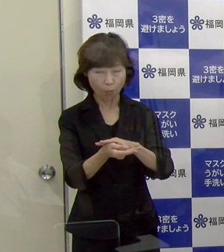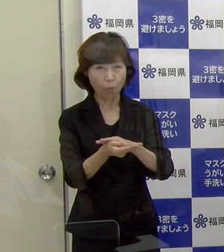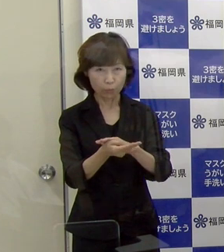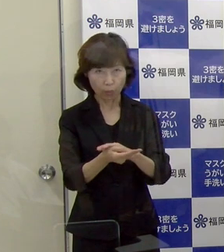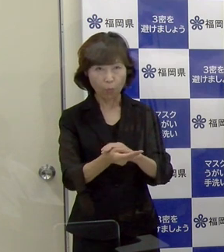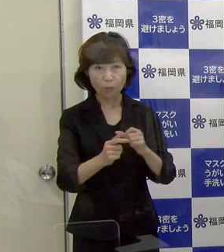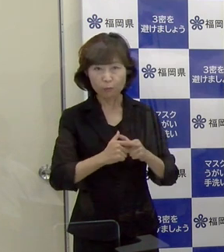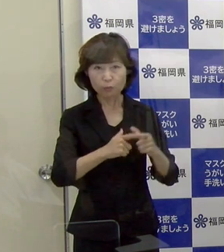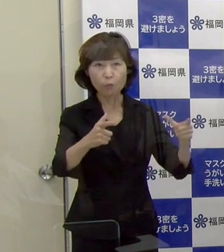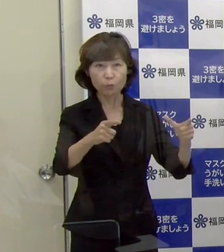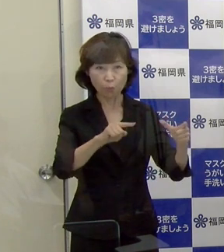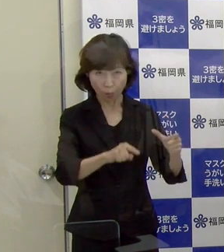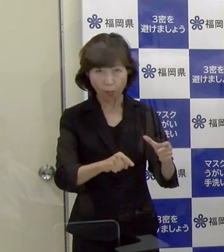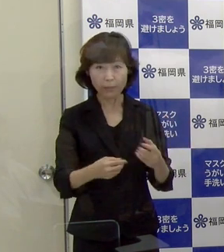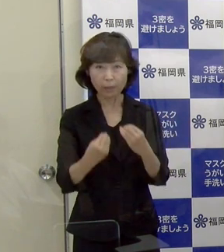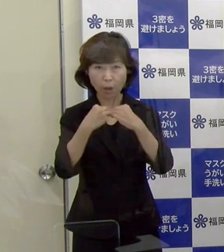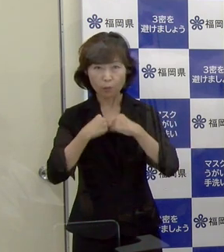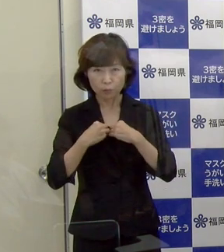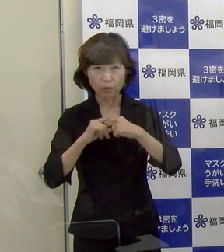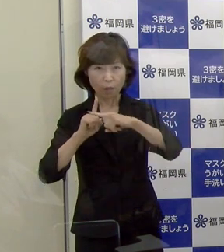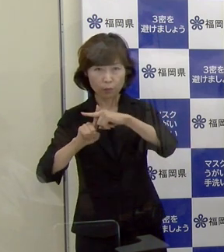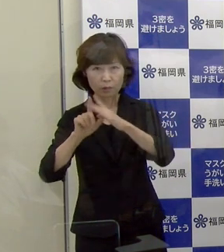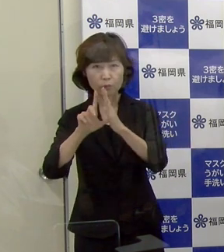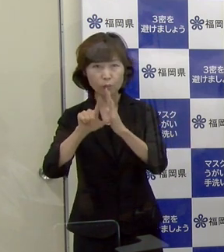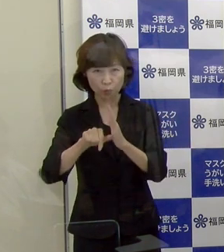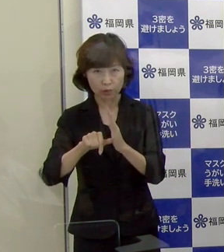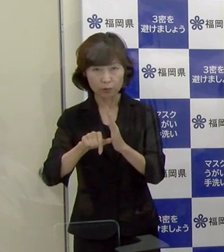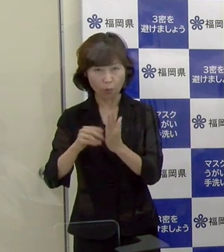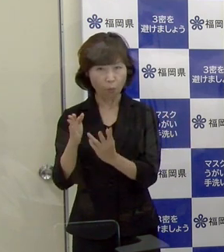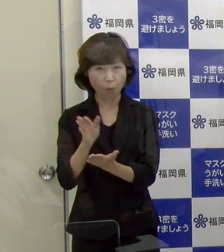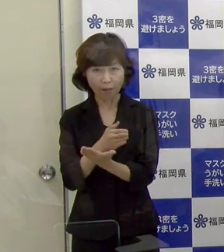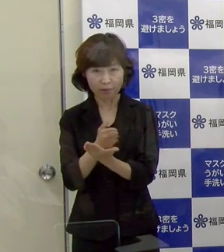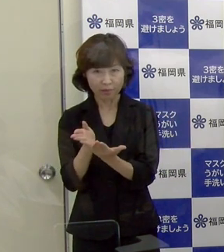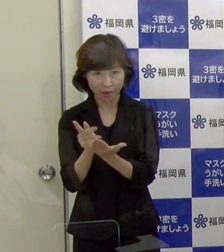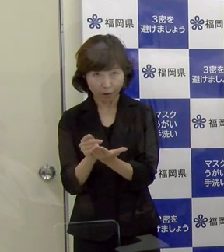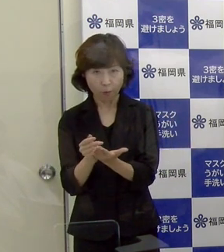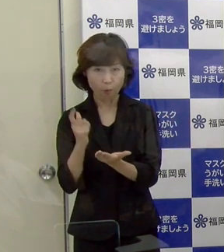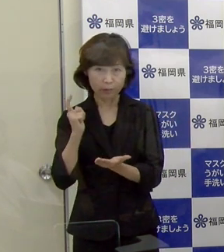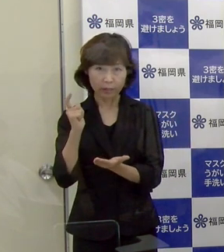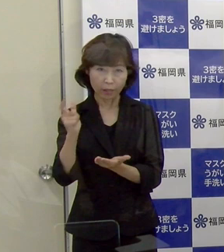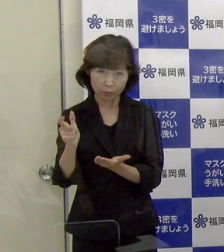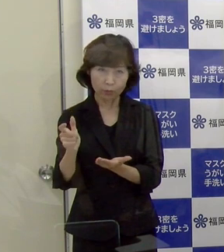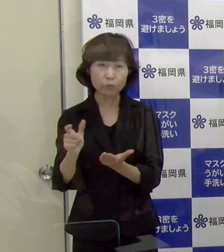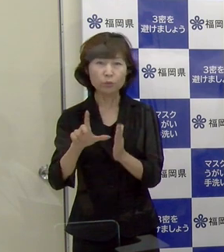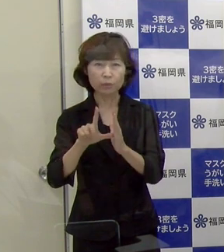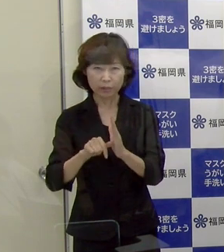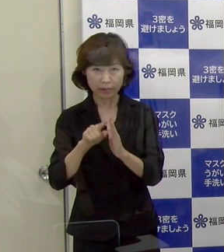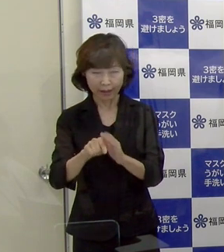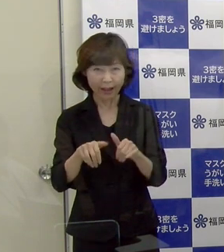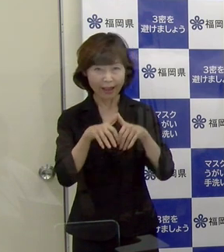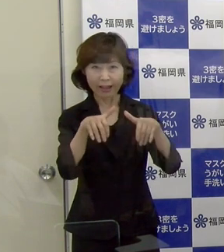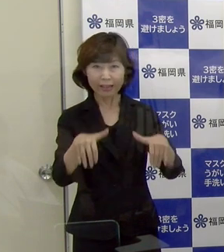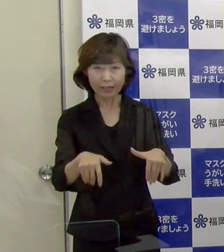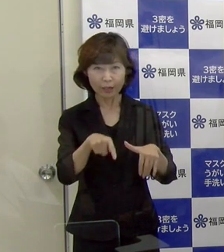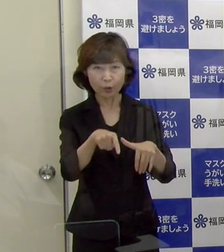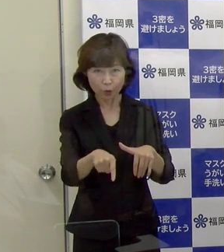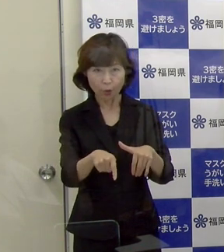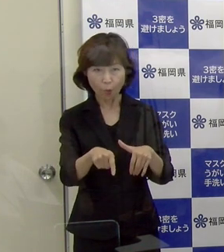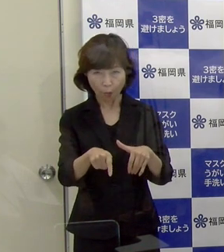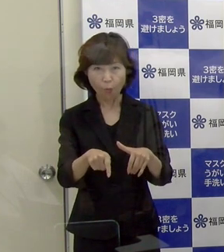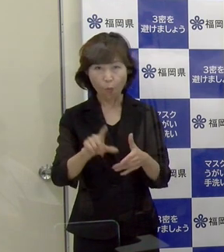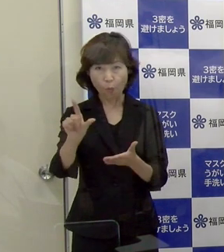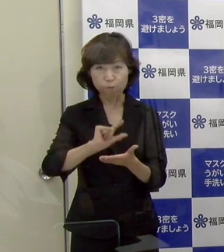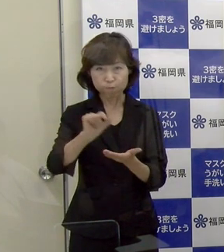陽性と判明した時の鳥味を徹底することによる医療資源の効率的な運用